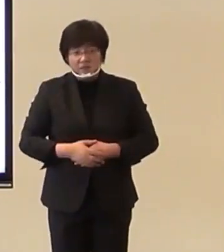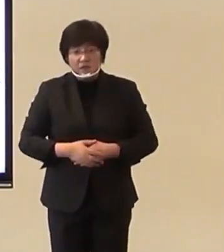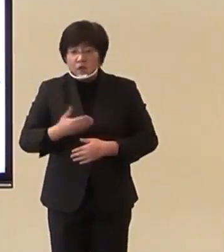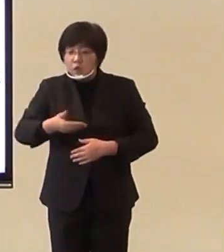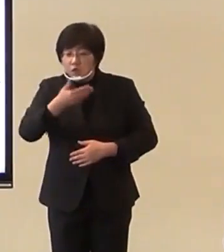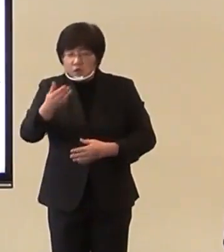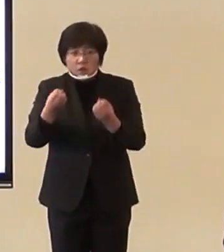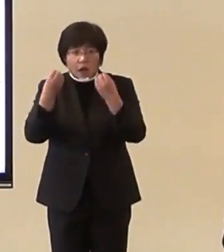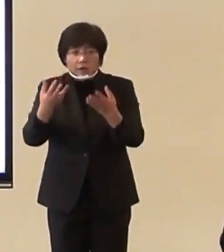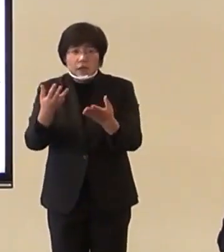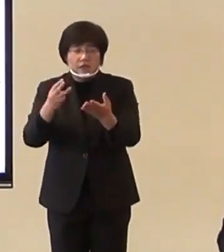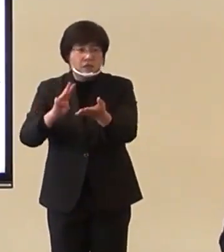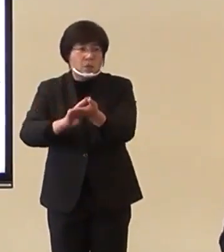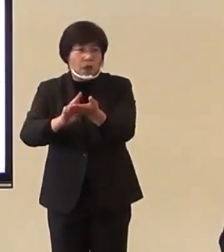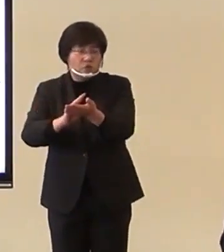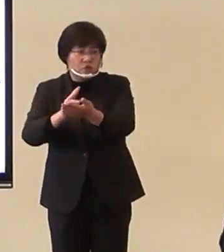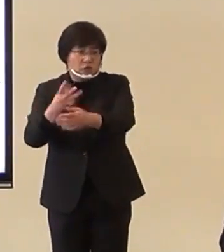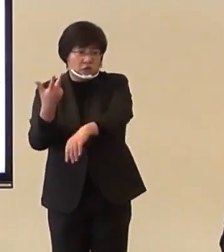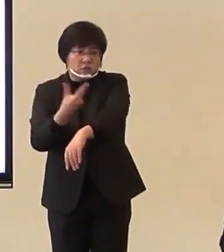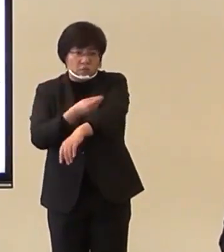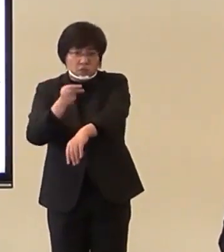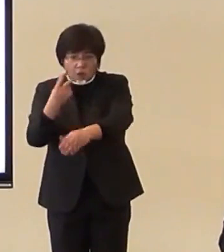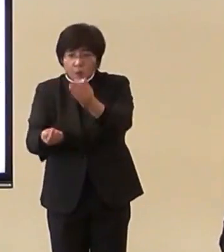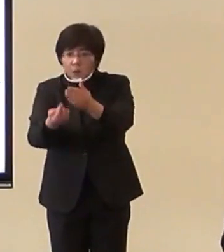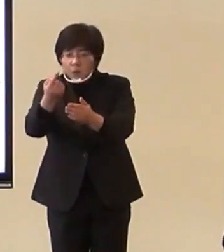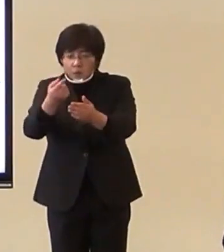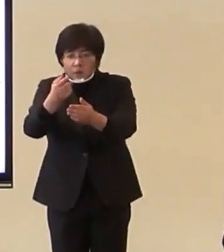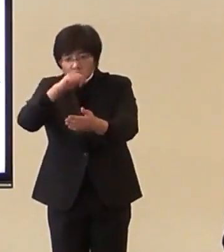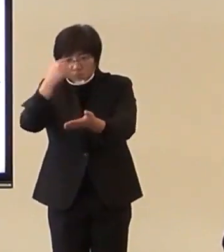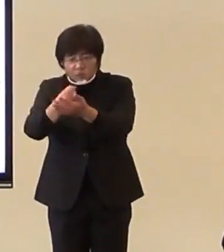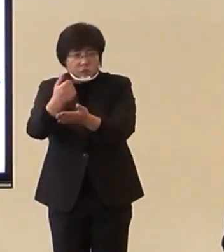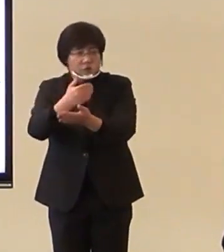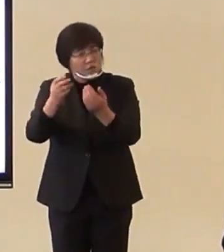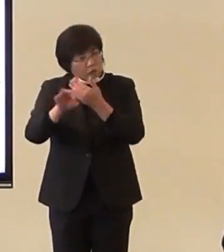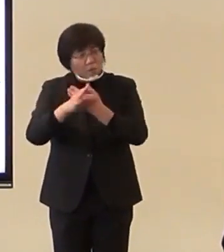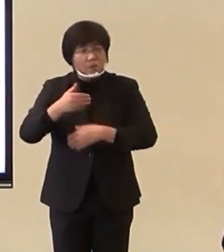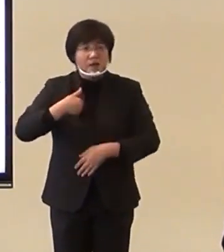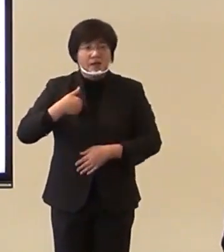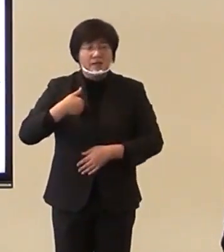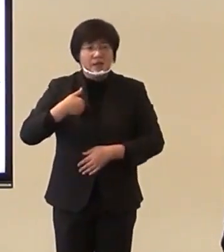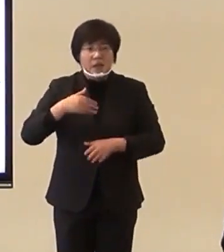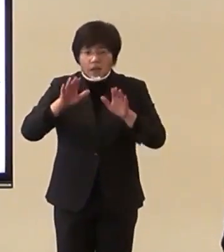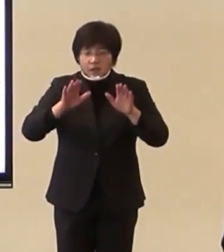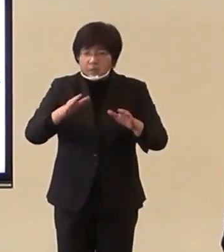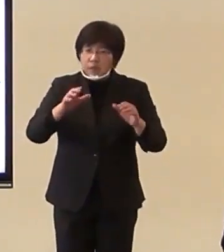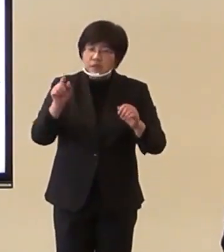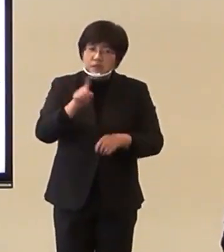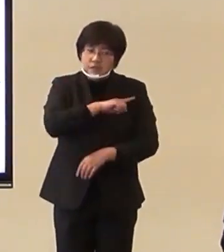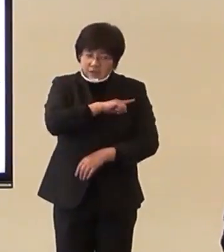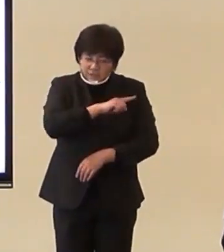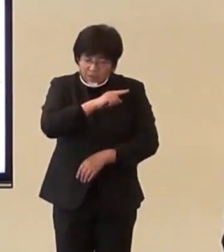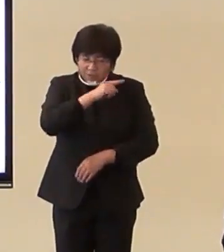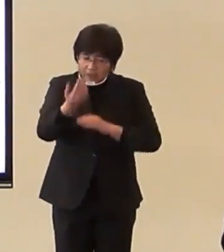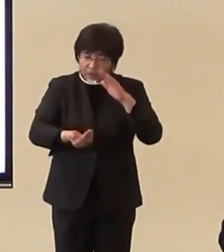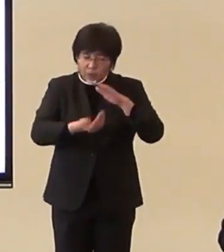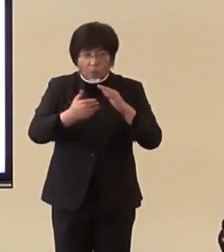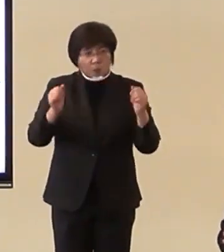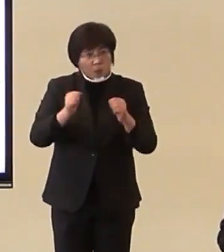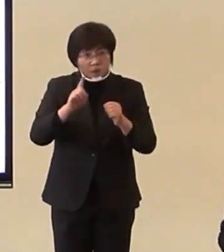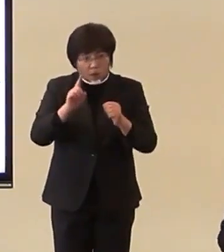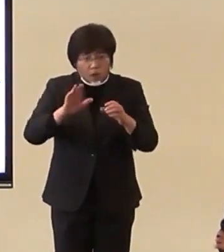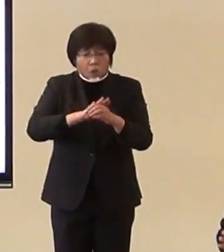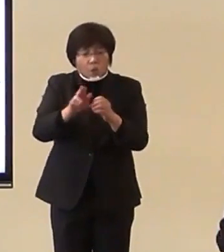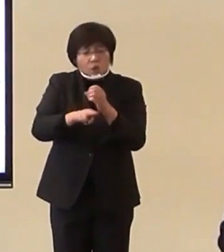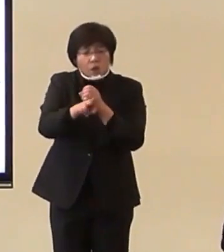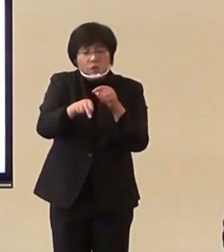チンが出てきたりとか、今一番怖がってるのはワクチンの変異です。ああ、じゃあコロナの変異です。この変異がカバー